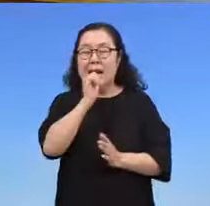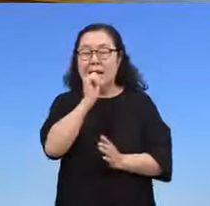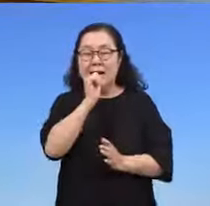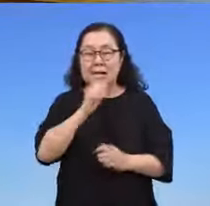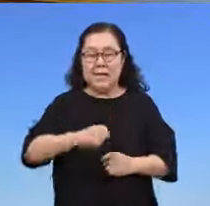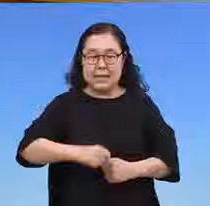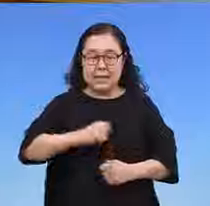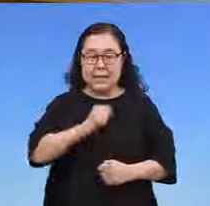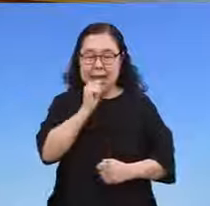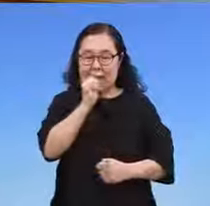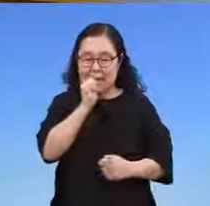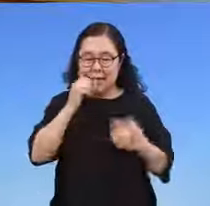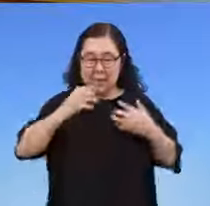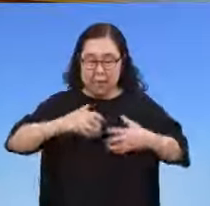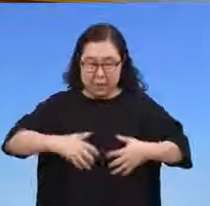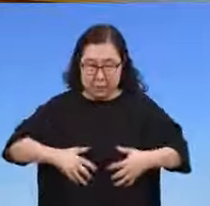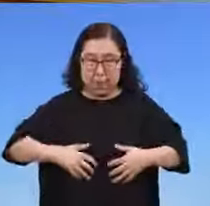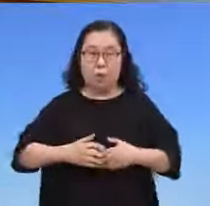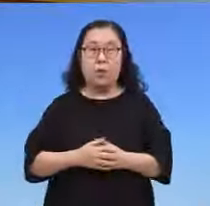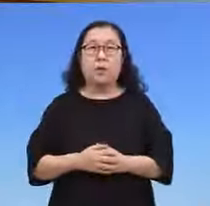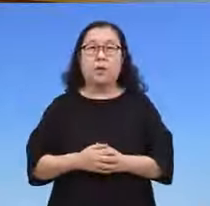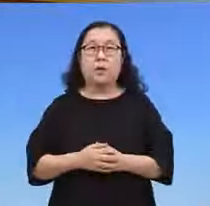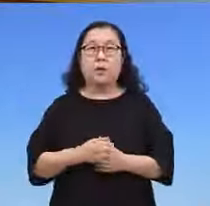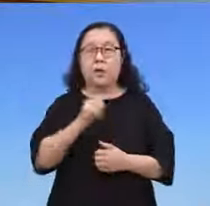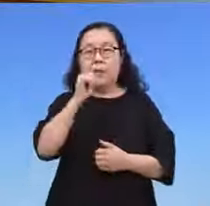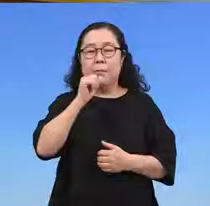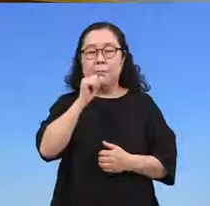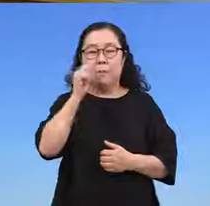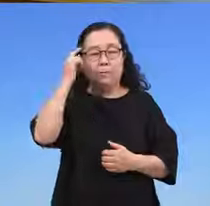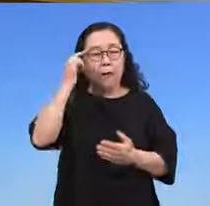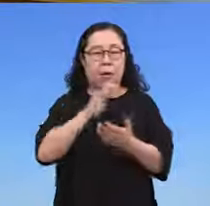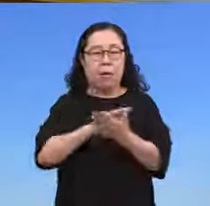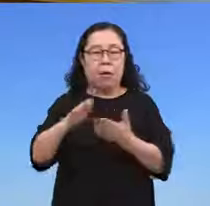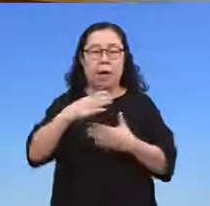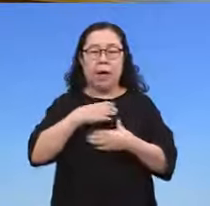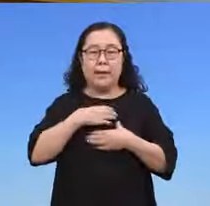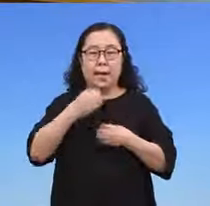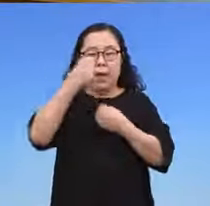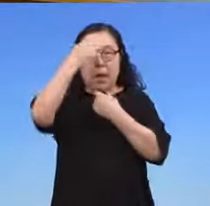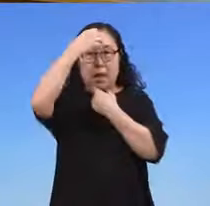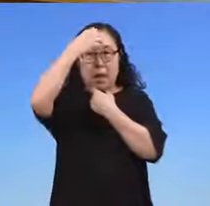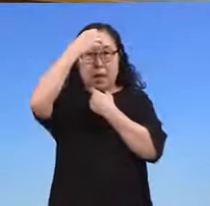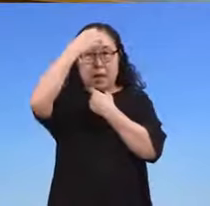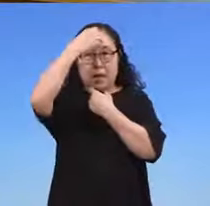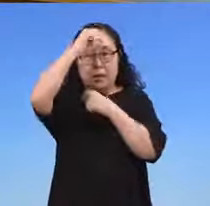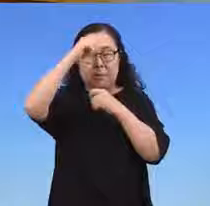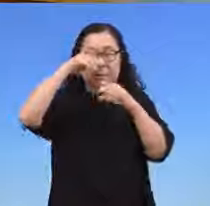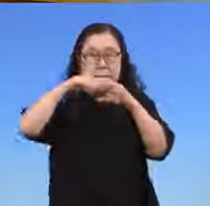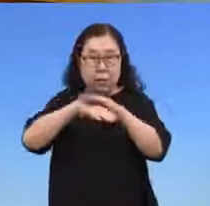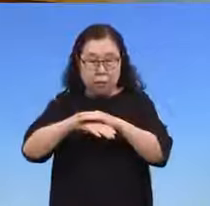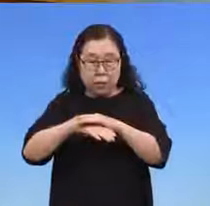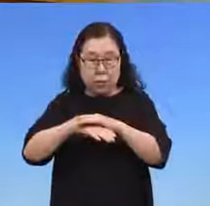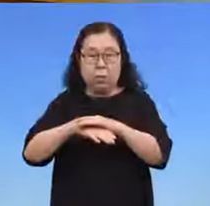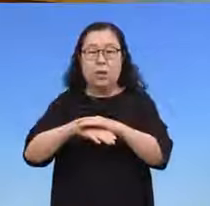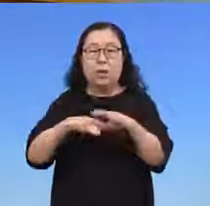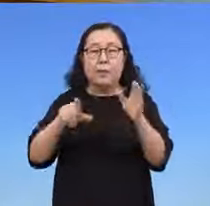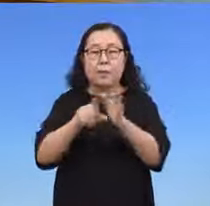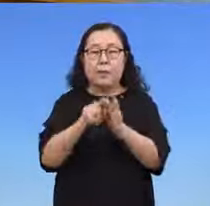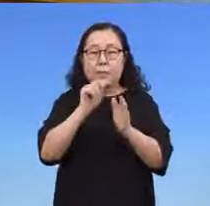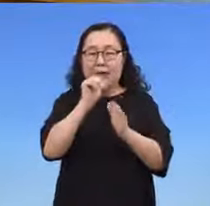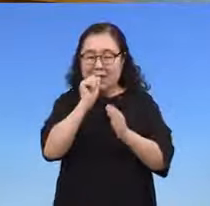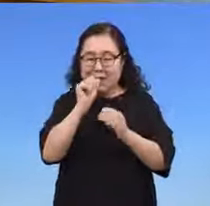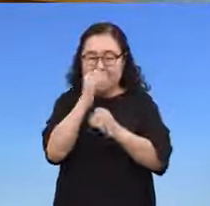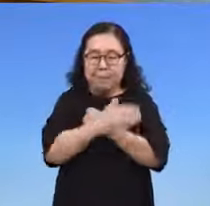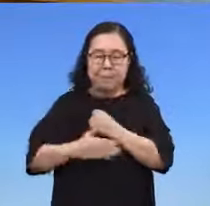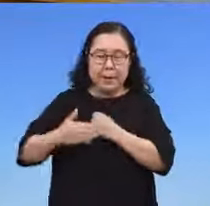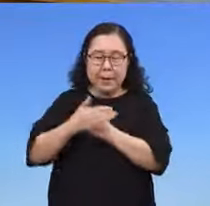호심경을 붙이고 평안의 복음이 준비한 것으로 신을 신고 모든 것 위에 믿음의 방패를 가지고 이로써